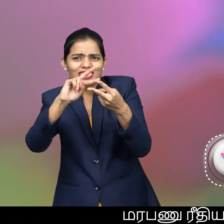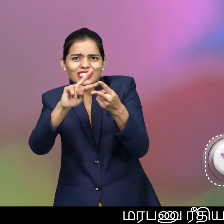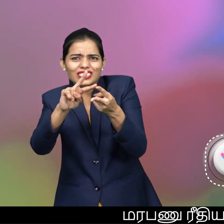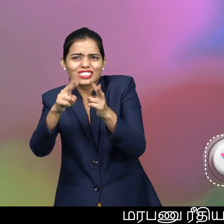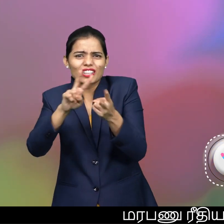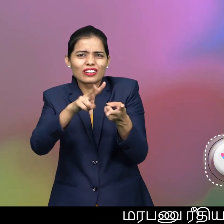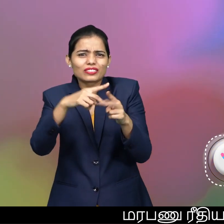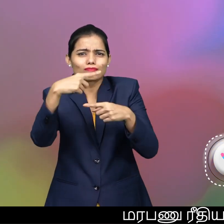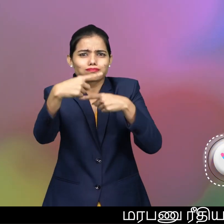ரீதியாக வேறுபட்டவை.